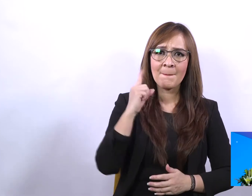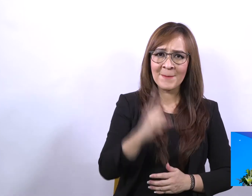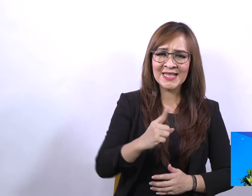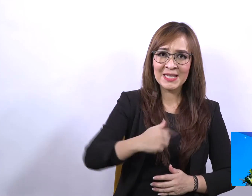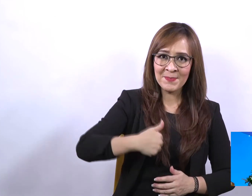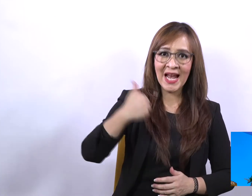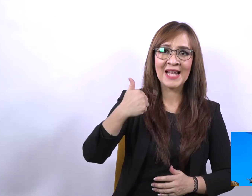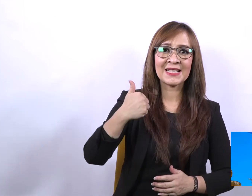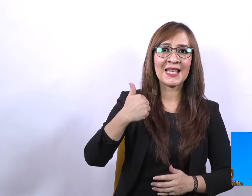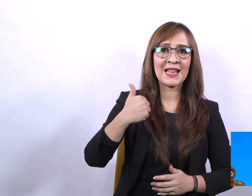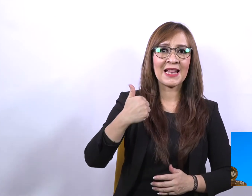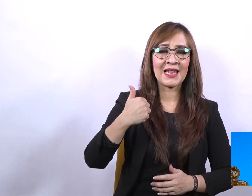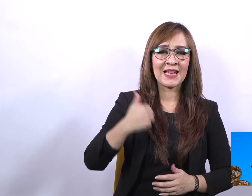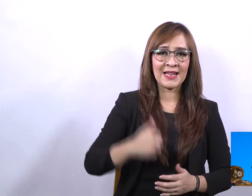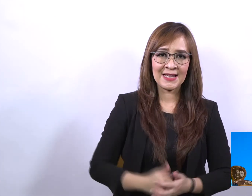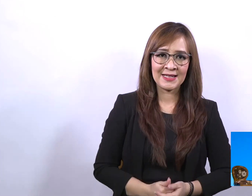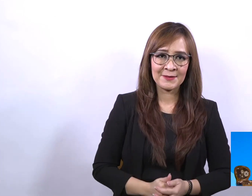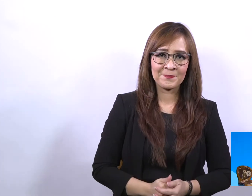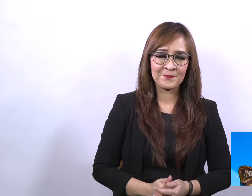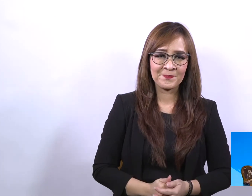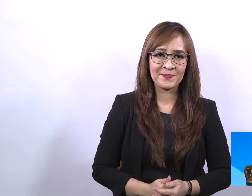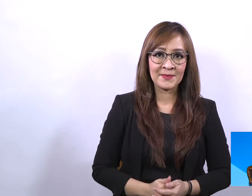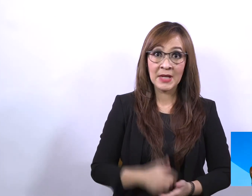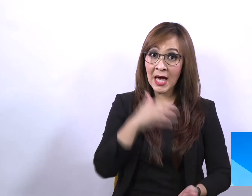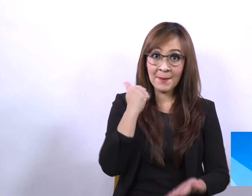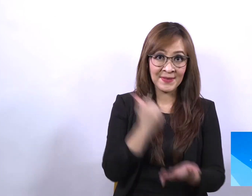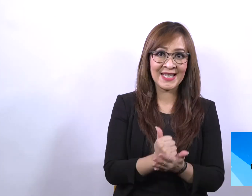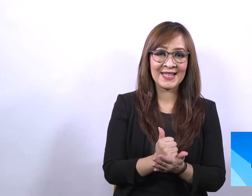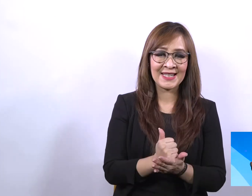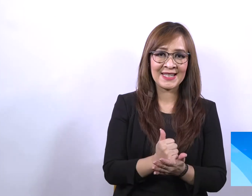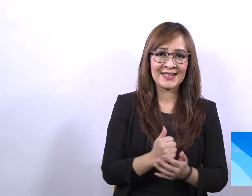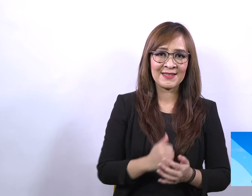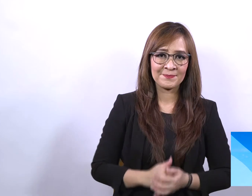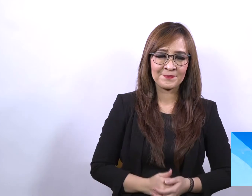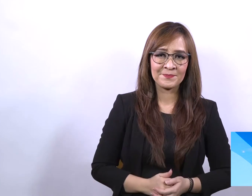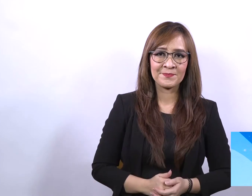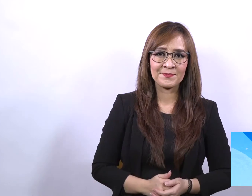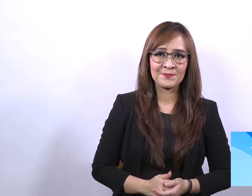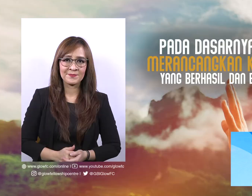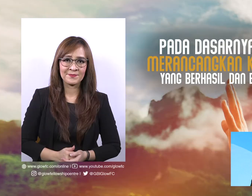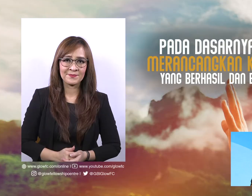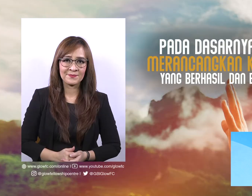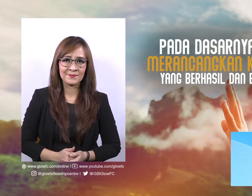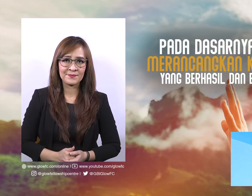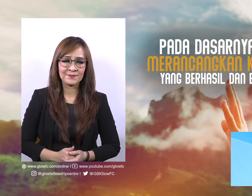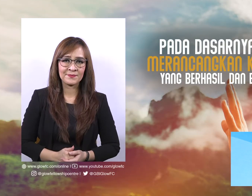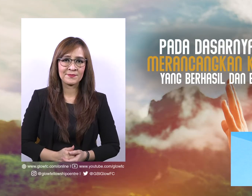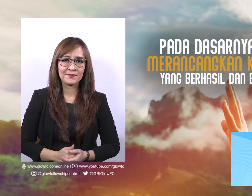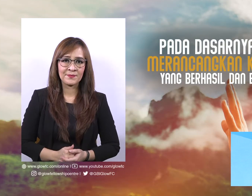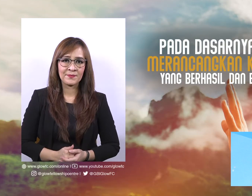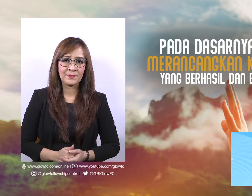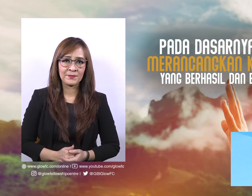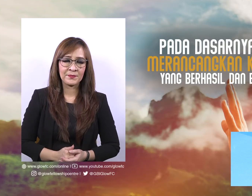sama-sama bilang sama saya seakan runtuh Amin kita lihat selanjutnya klik nah saya